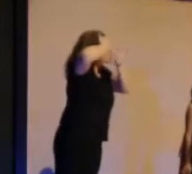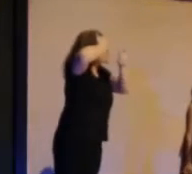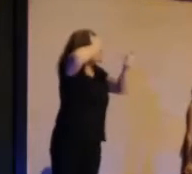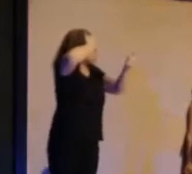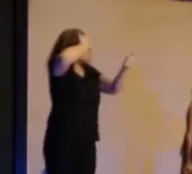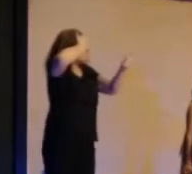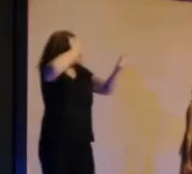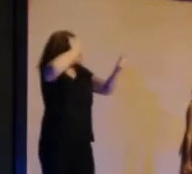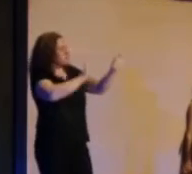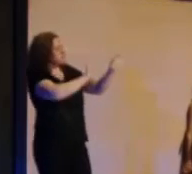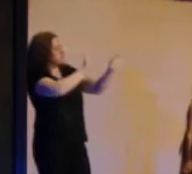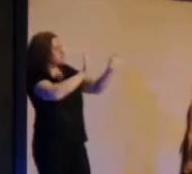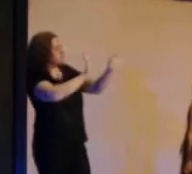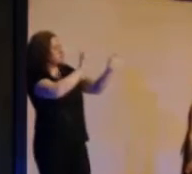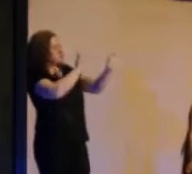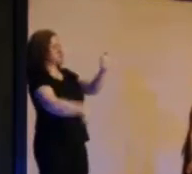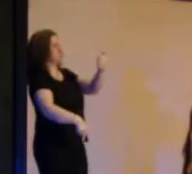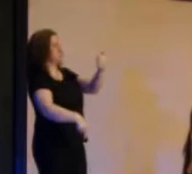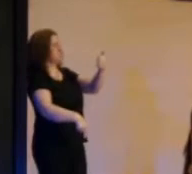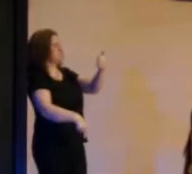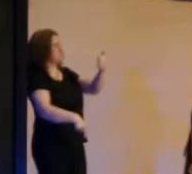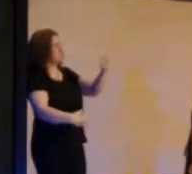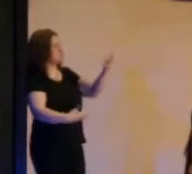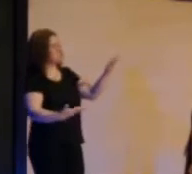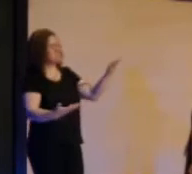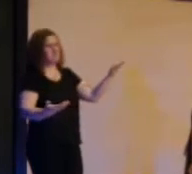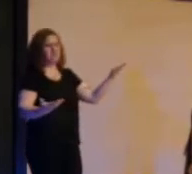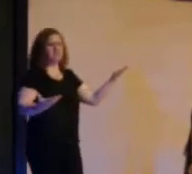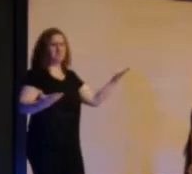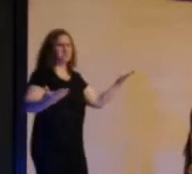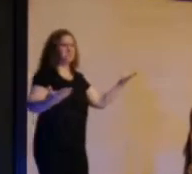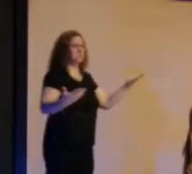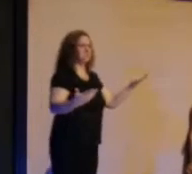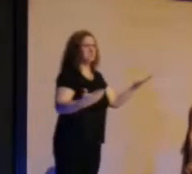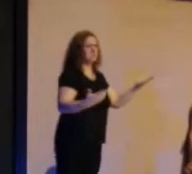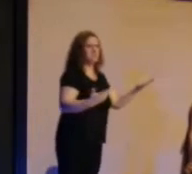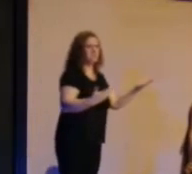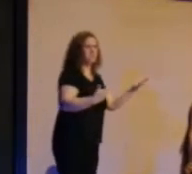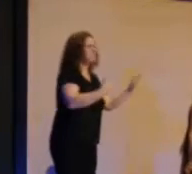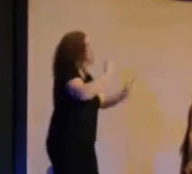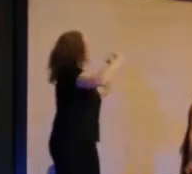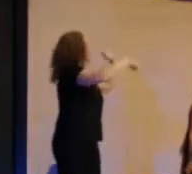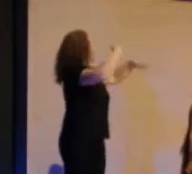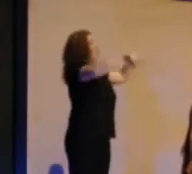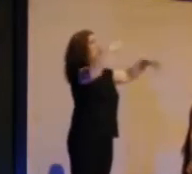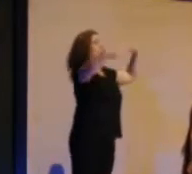Un colibrí encendido de colores perpetuos, la futilidad de las cosas.